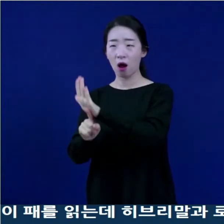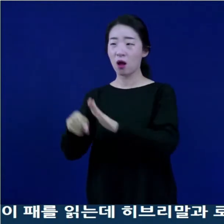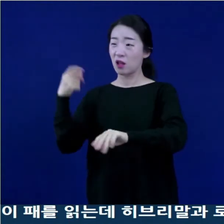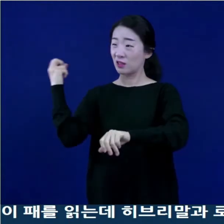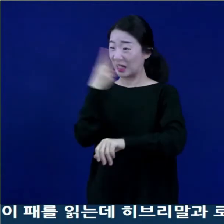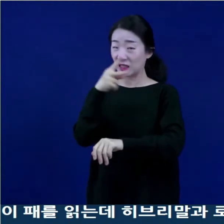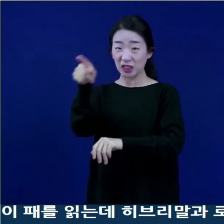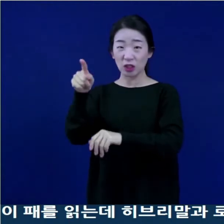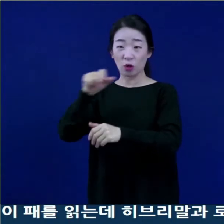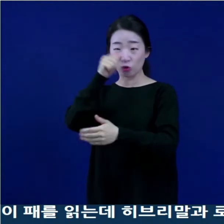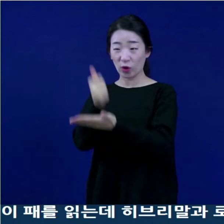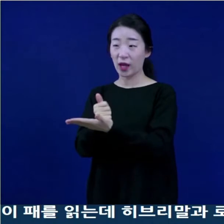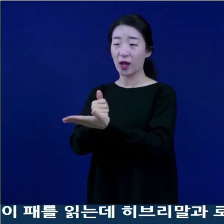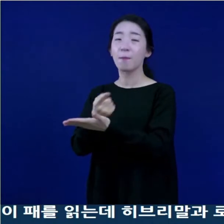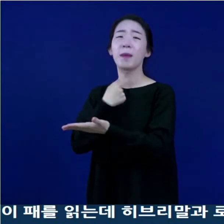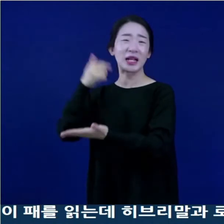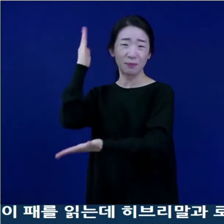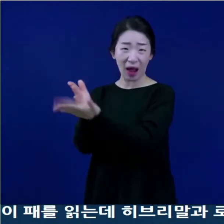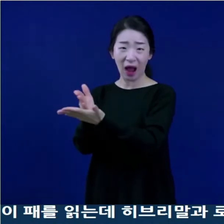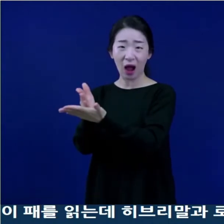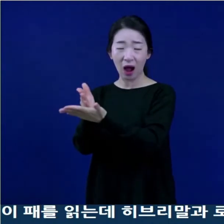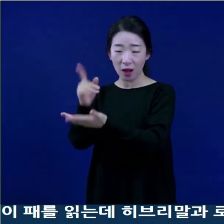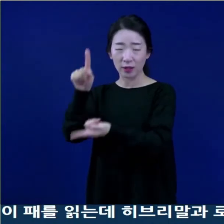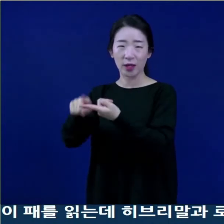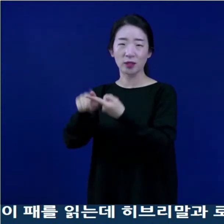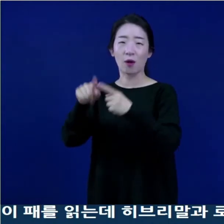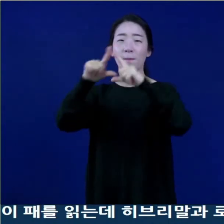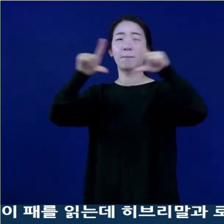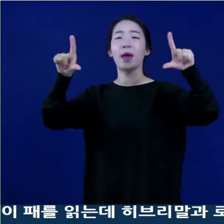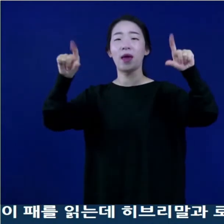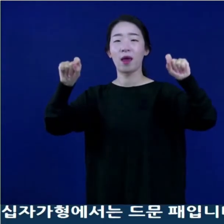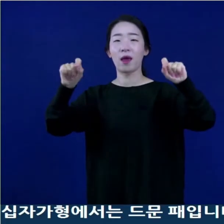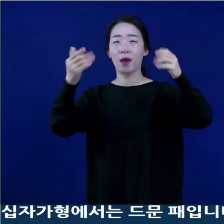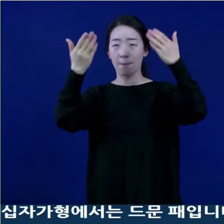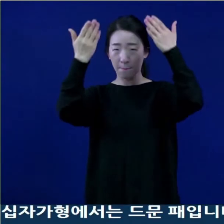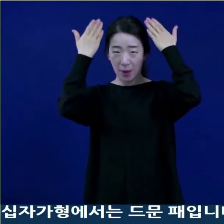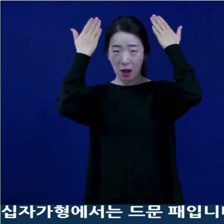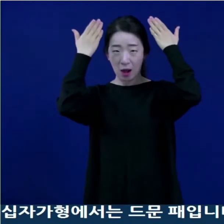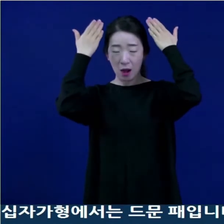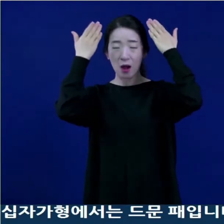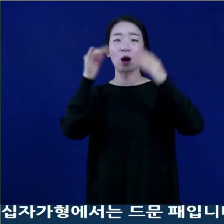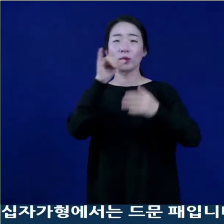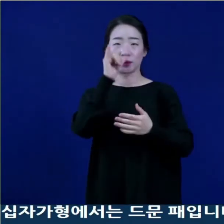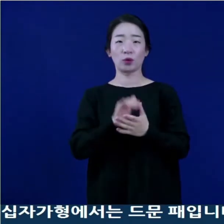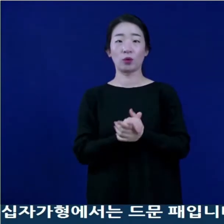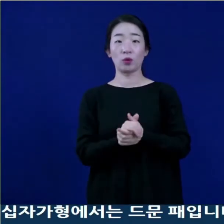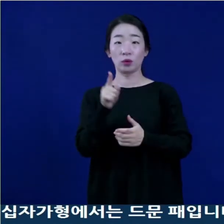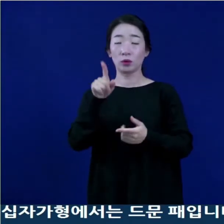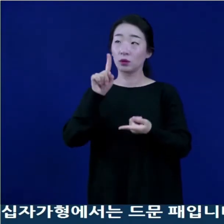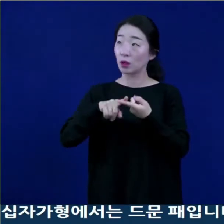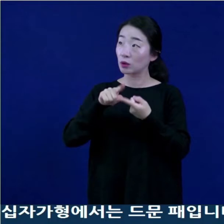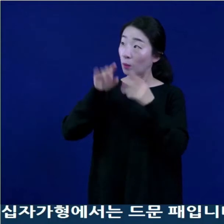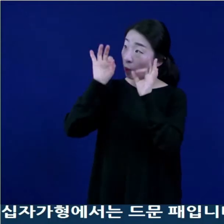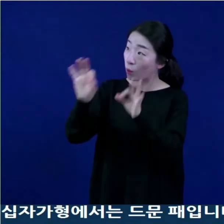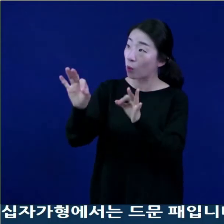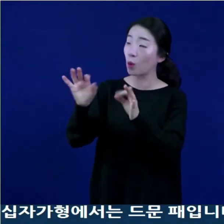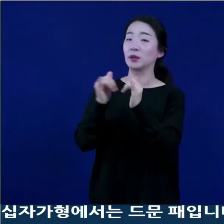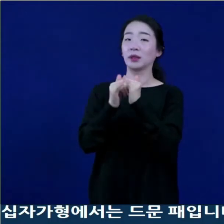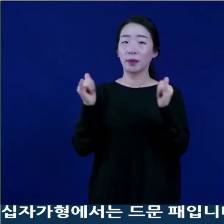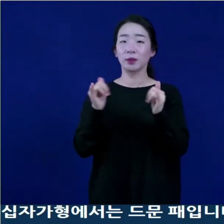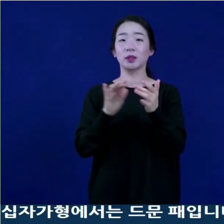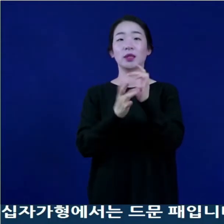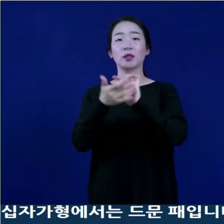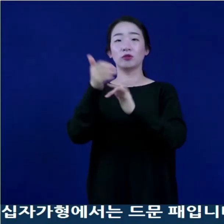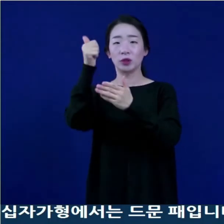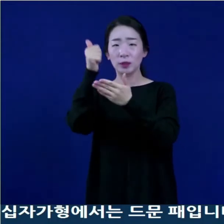하지 말아라 라는 일종의 본보기로 삼으려 했던 패인데, 이 패에게 역설이 일어나는 겁니다. 이 패를 통해서 예수님이